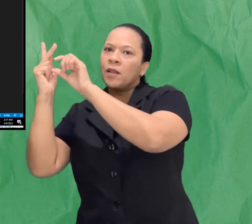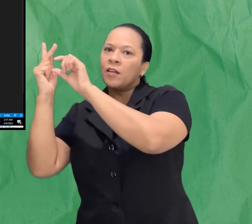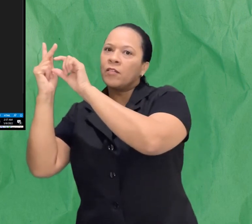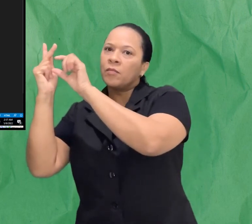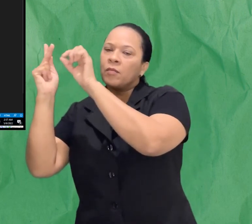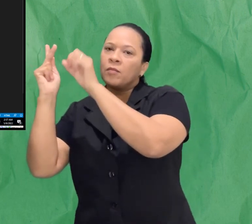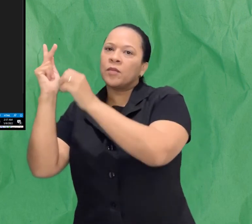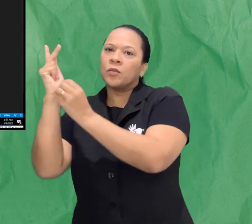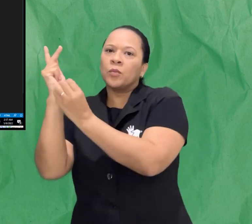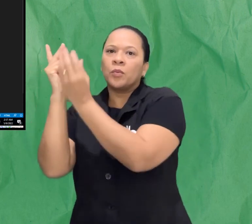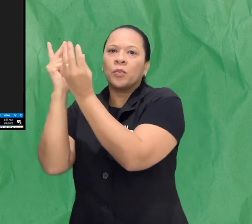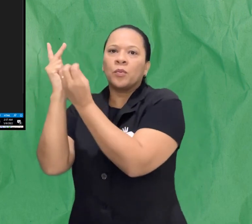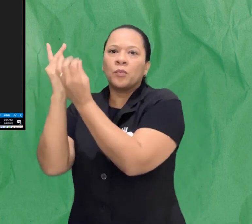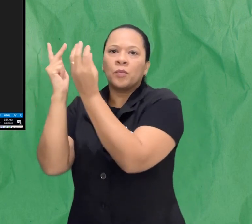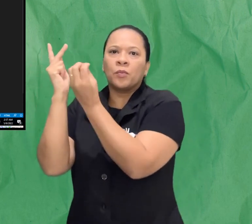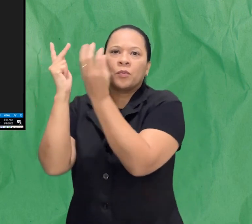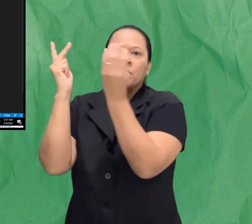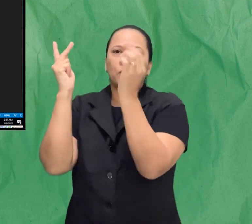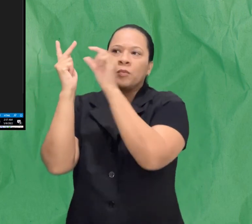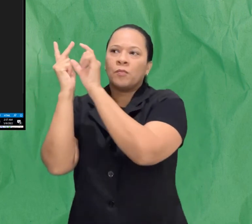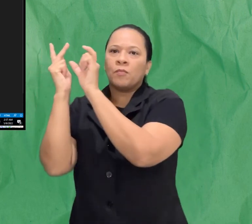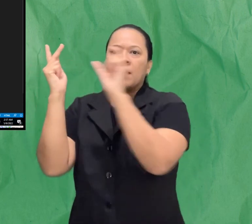já completa para mim para evitar erro.